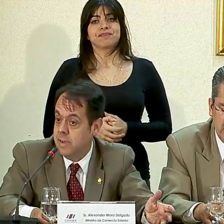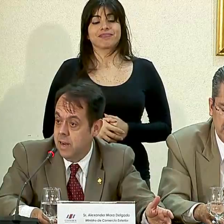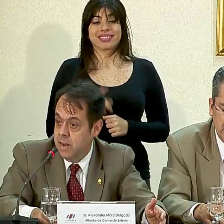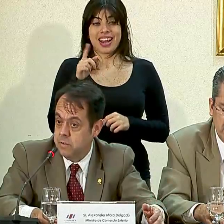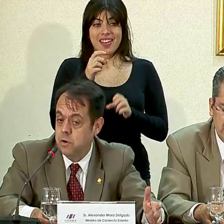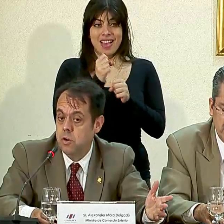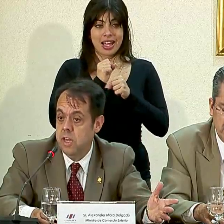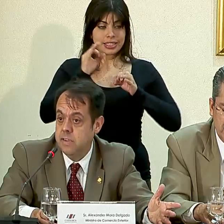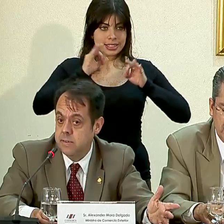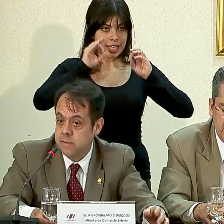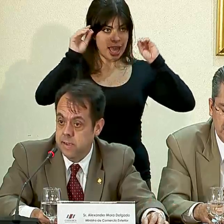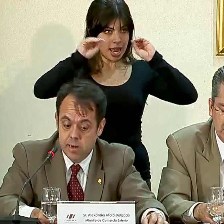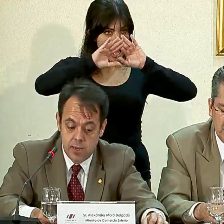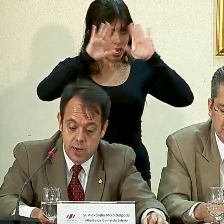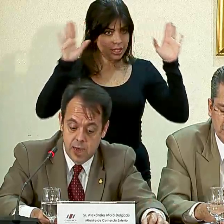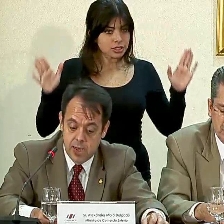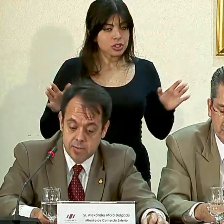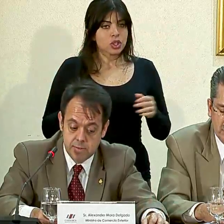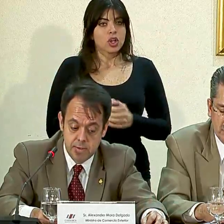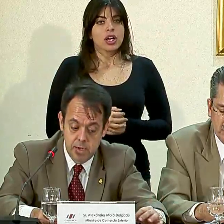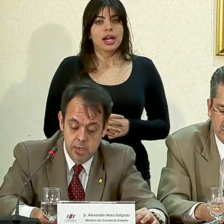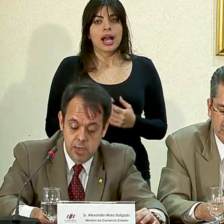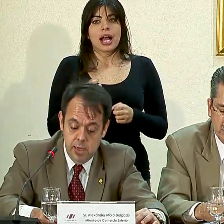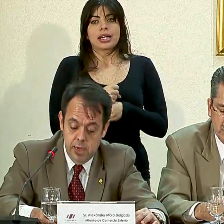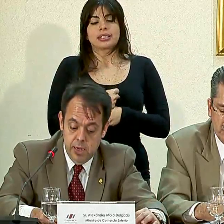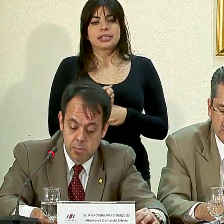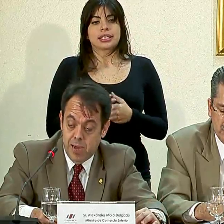hacer las aclaraciones, hacer las